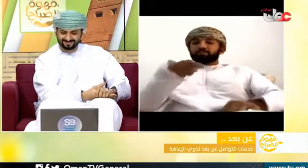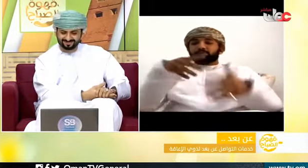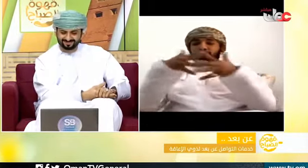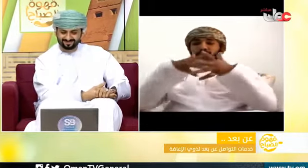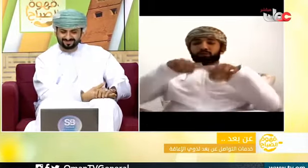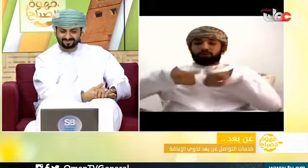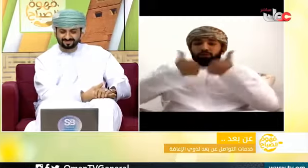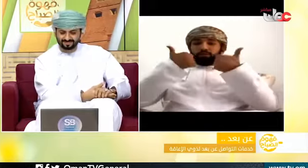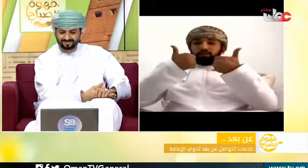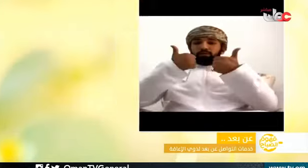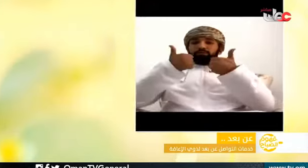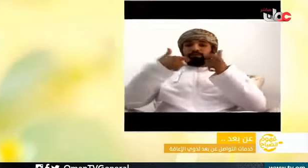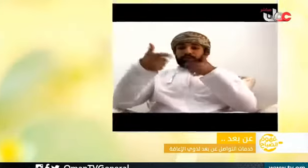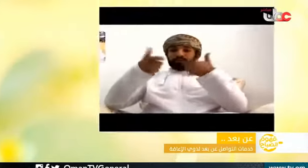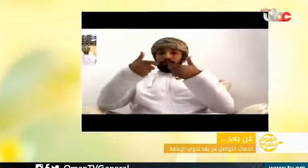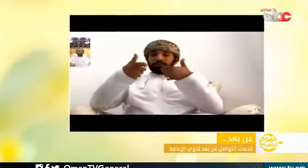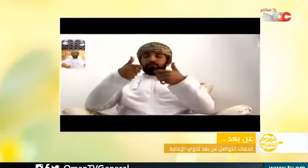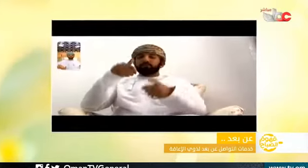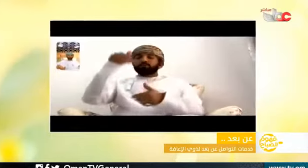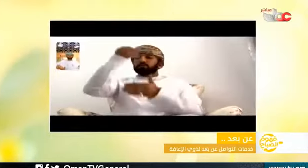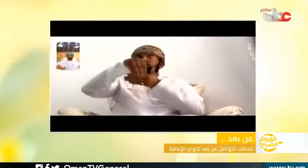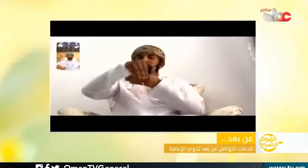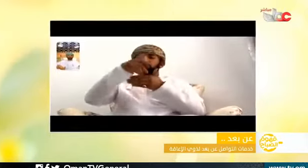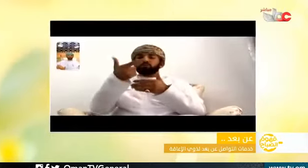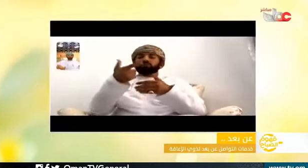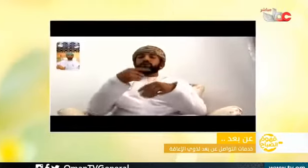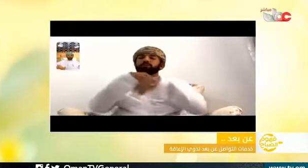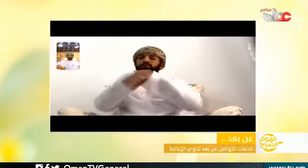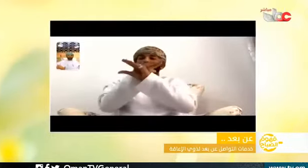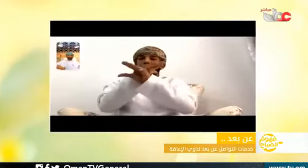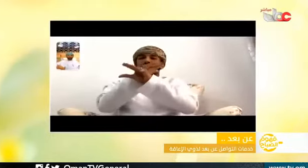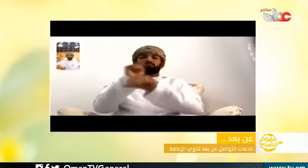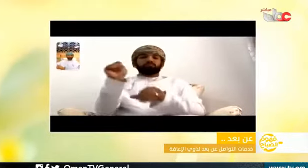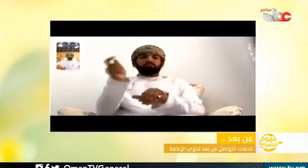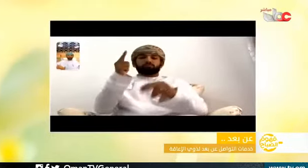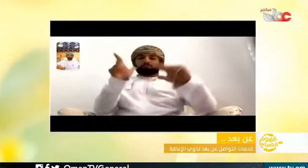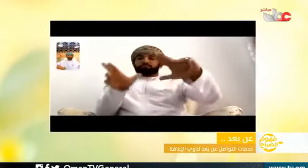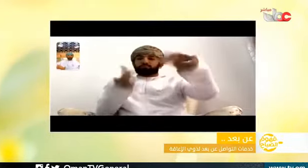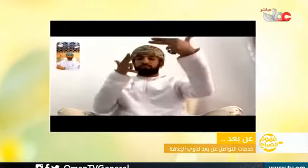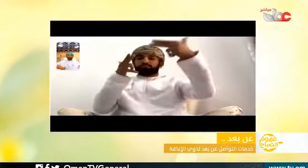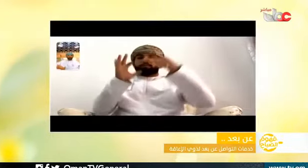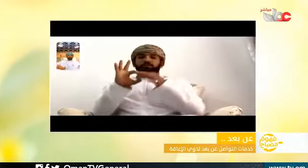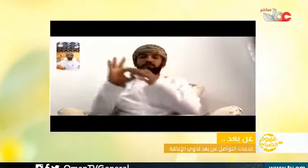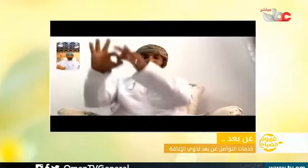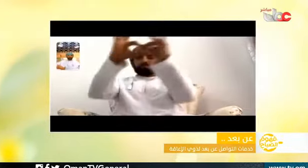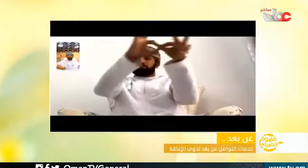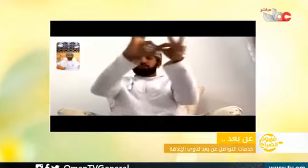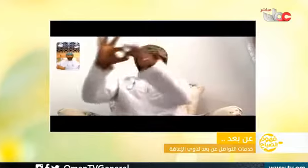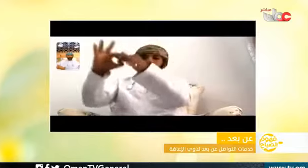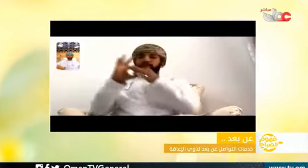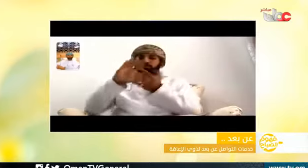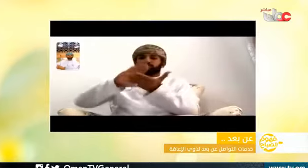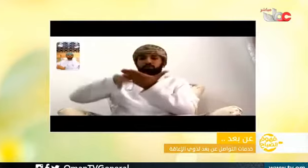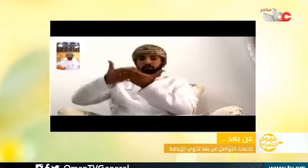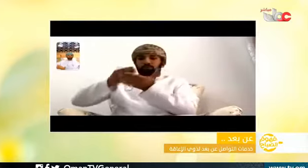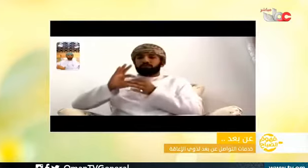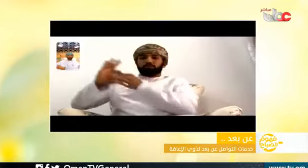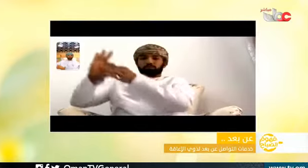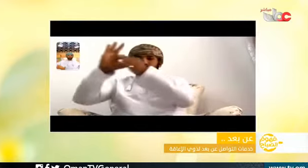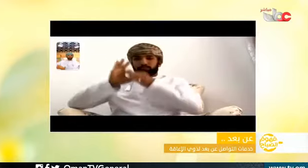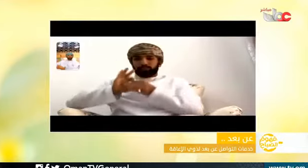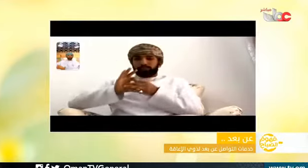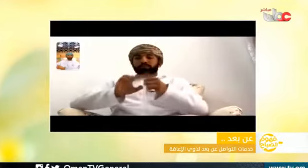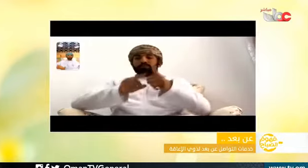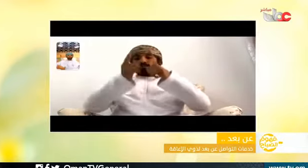يعني جدا سهلة الاستعمال وسهولة الوصول إليها. الخدمات الموجودة هي الاتصال المباشر لكل شخص أصم